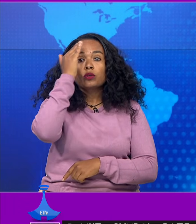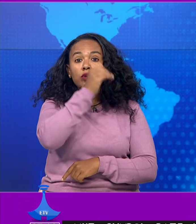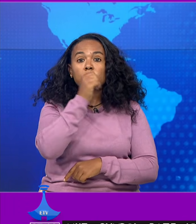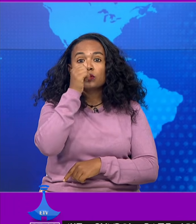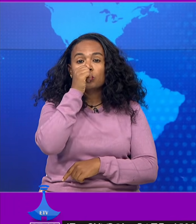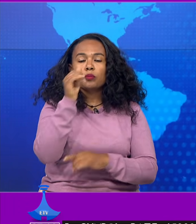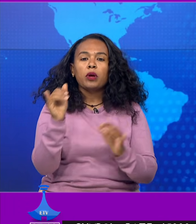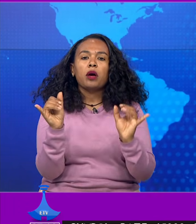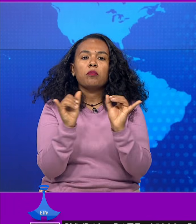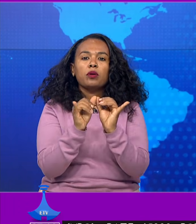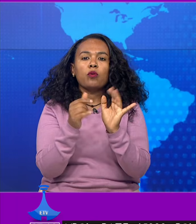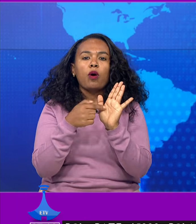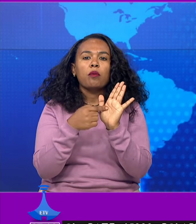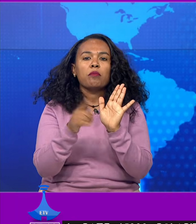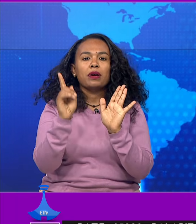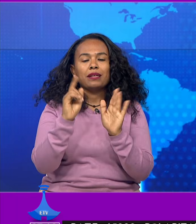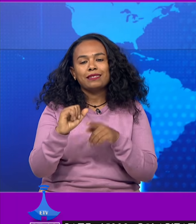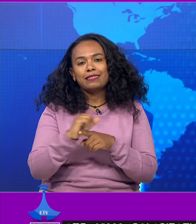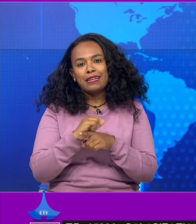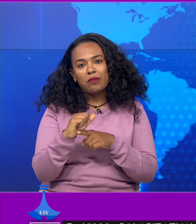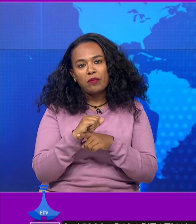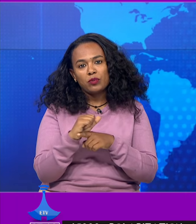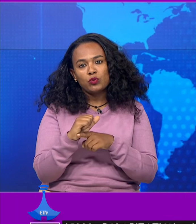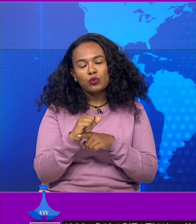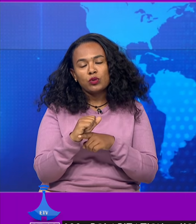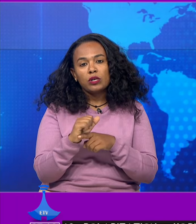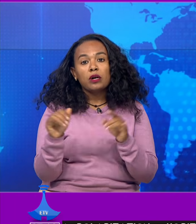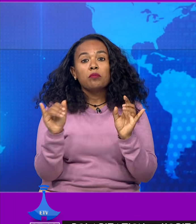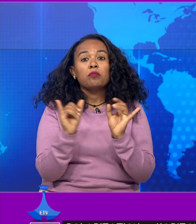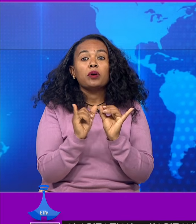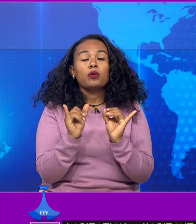በልኳ መግለጥን ተለማመዱ። በልኳ